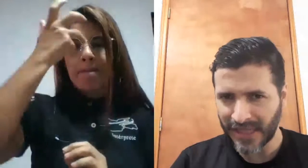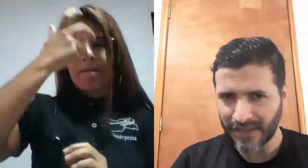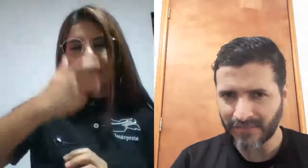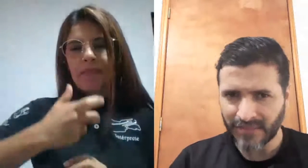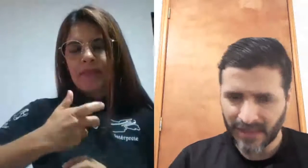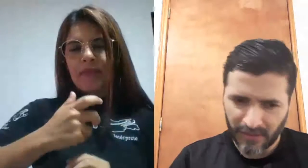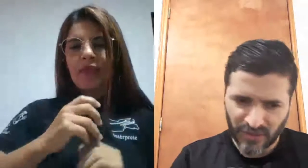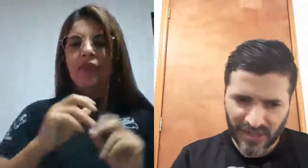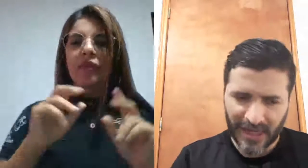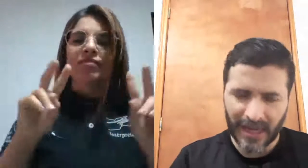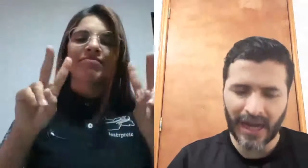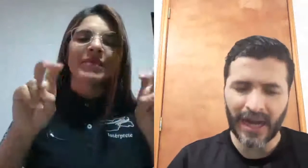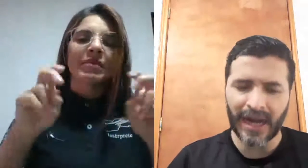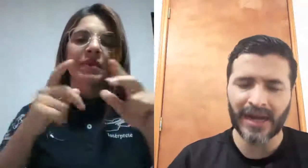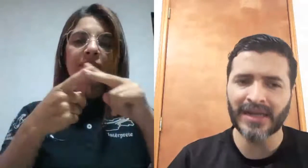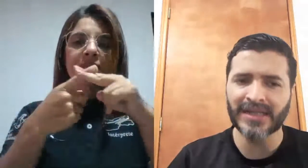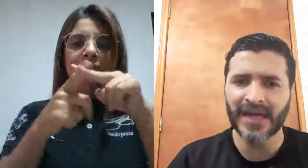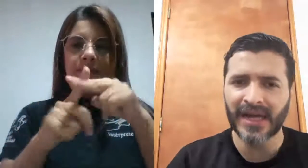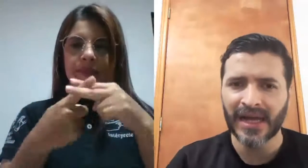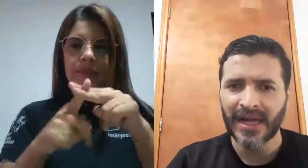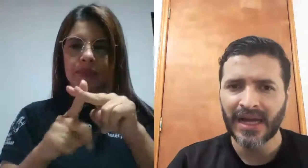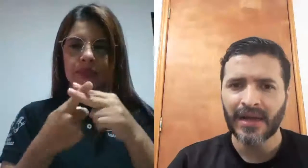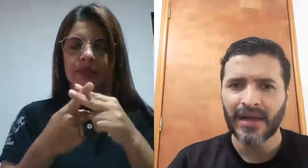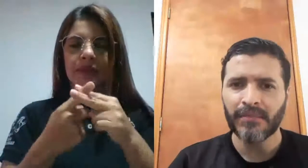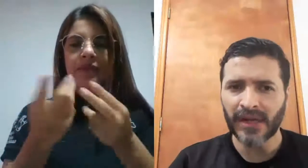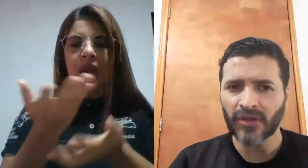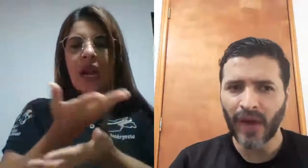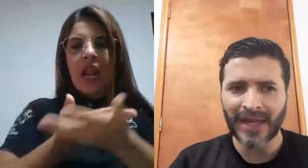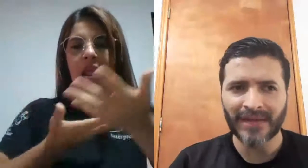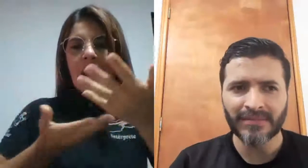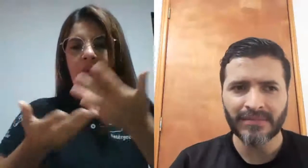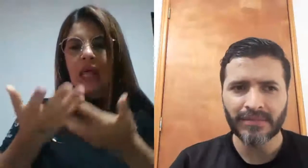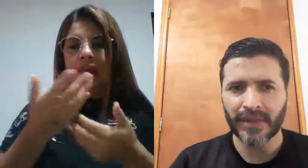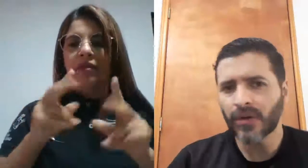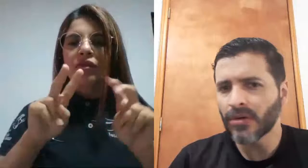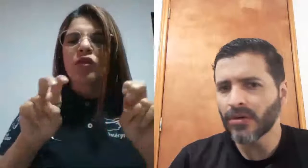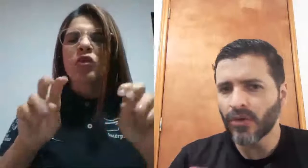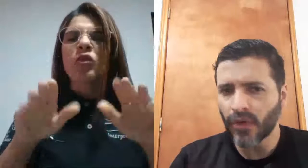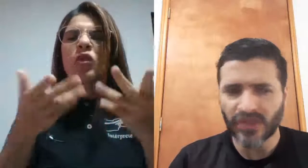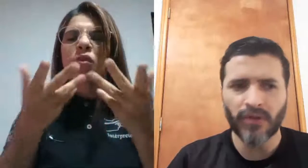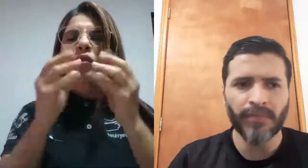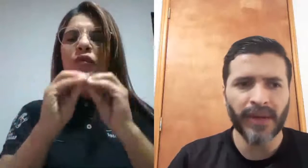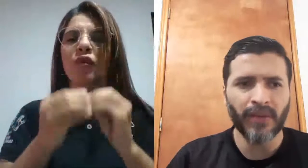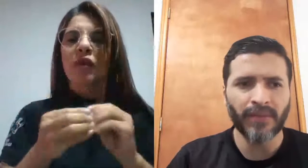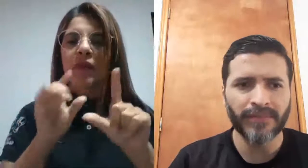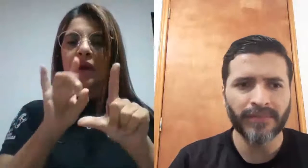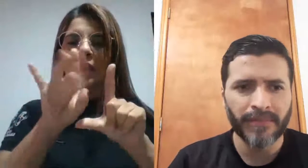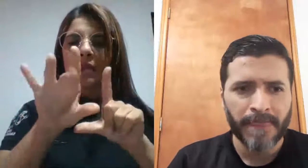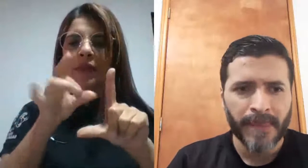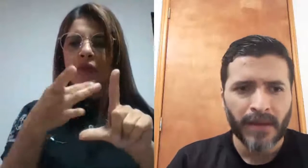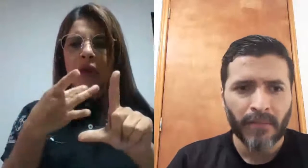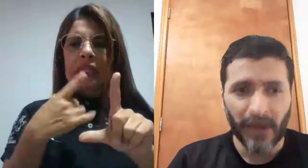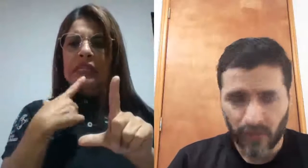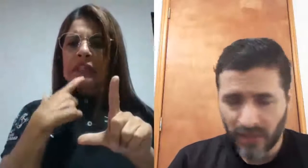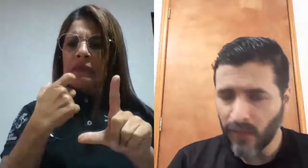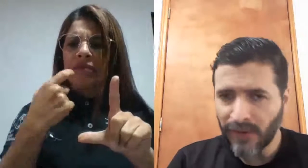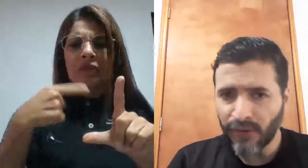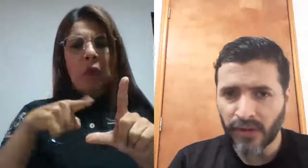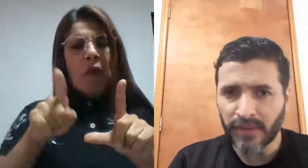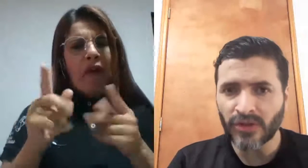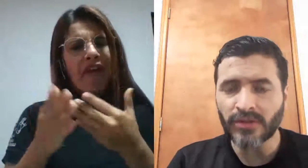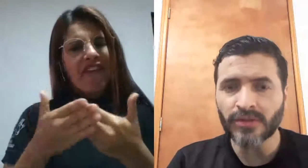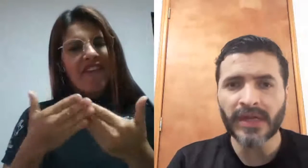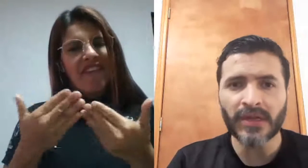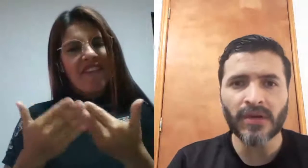un taller que vamos a realizar virtual, pero no es complejo. Bueno, de